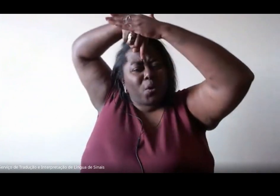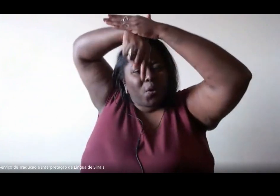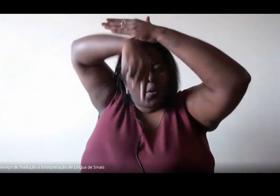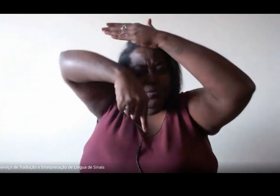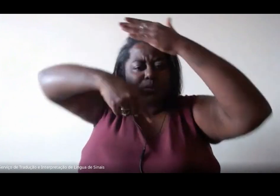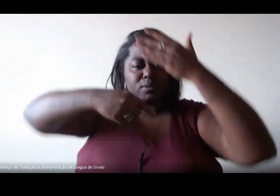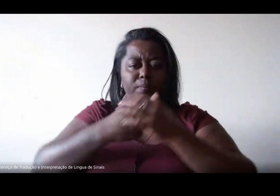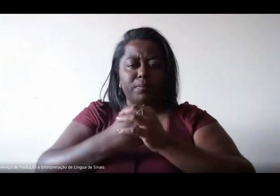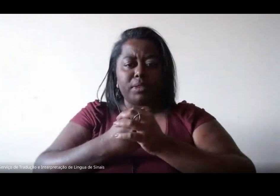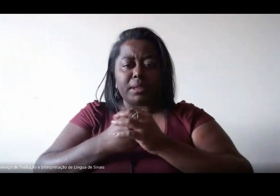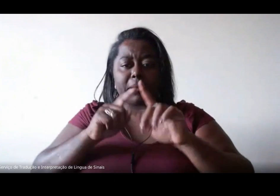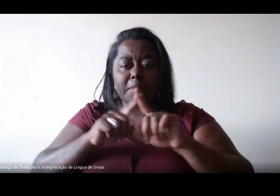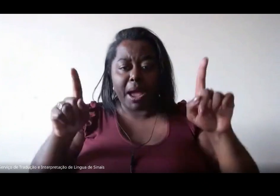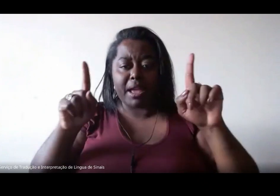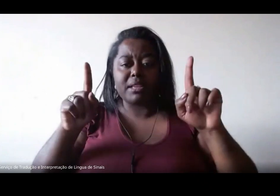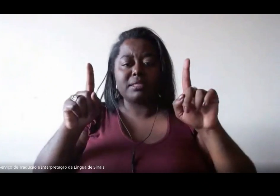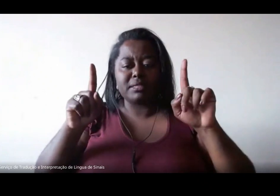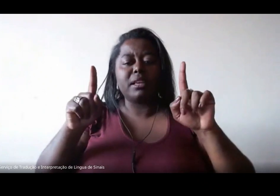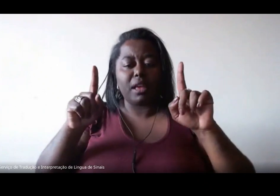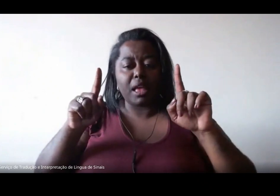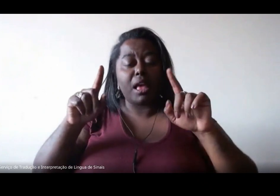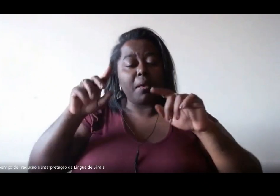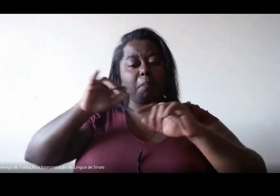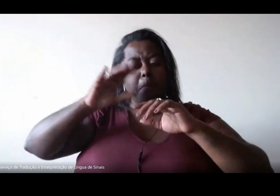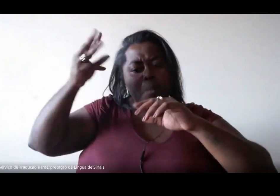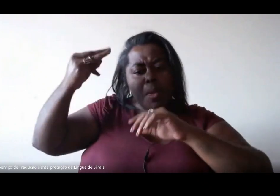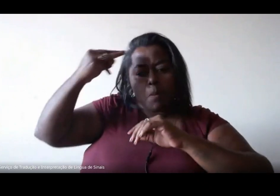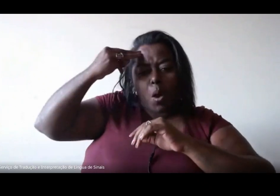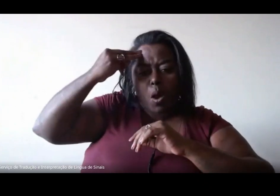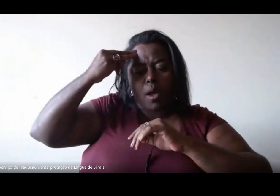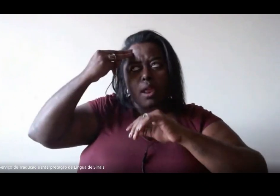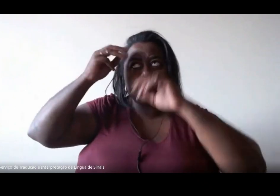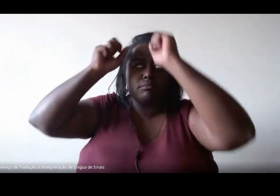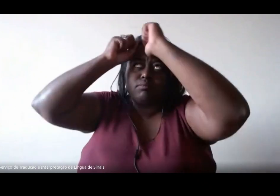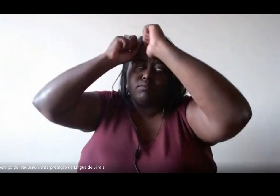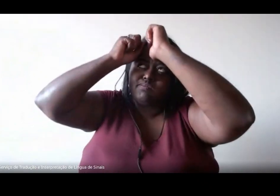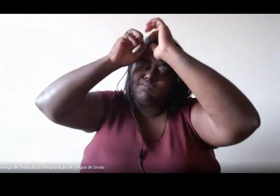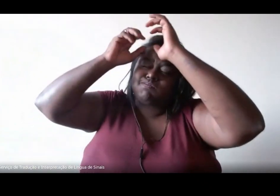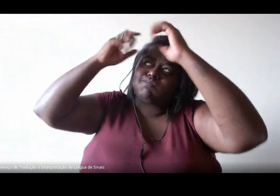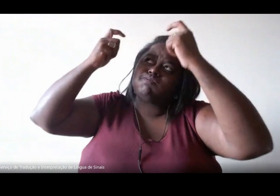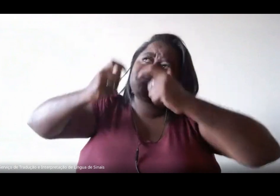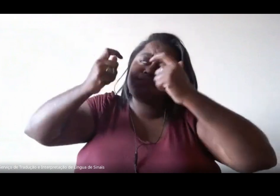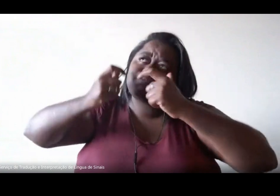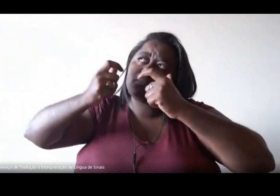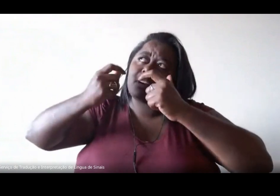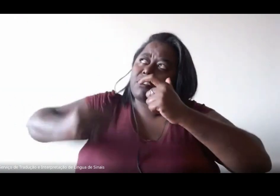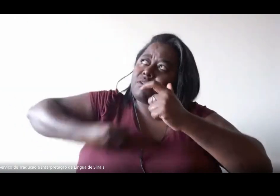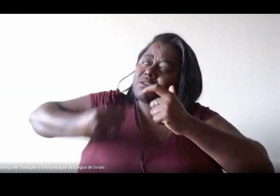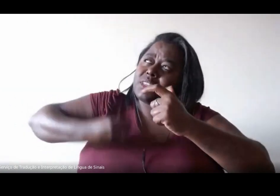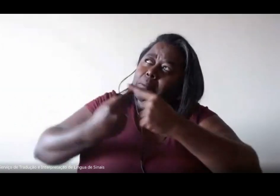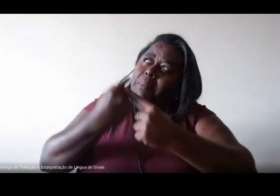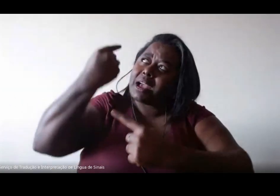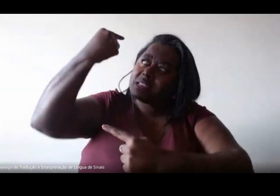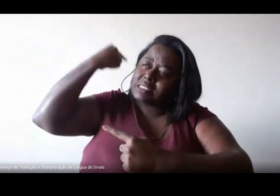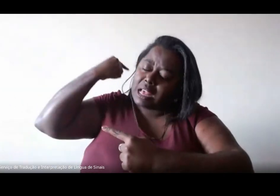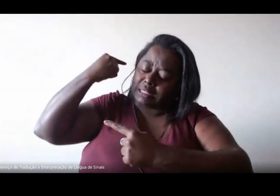Para fazer uso da memória, para compor sua narrativa de vida, todo ser que se conta tem que buscar